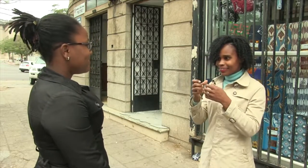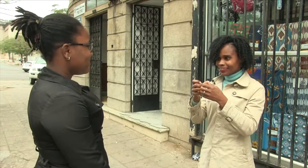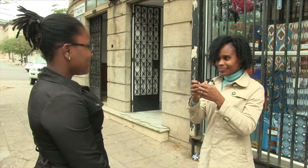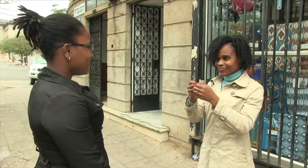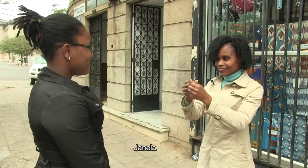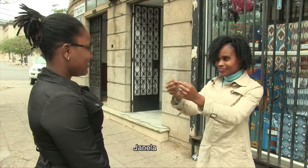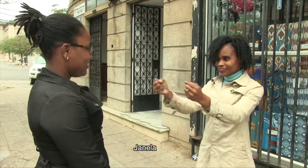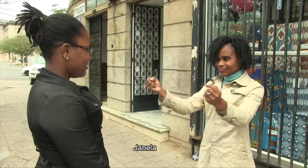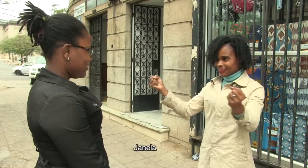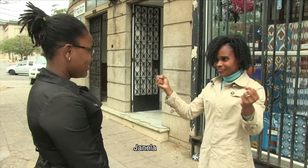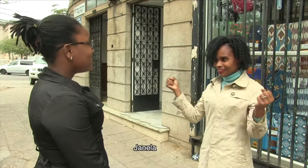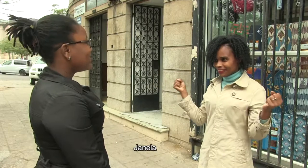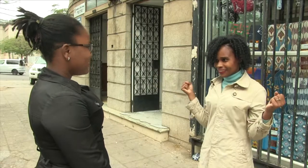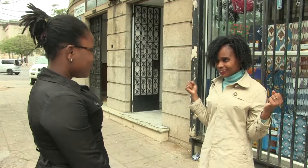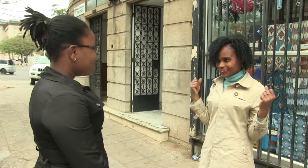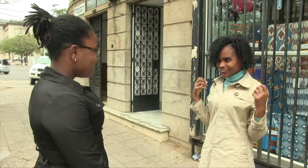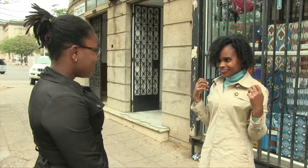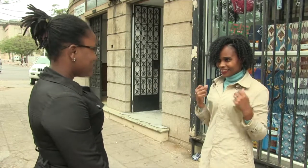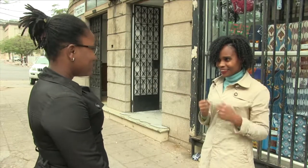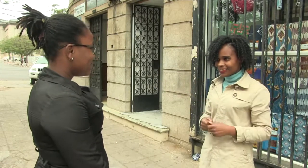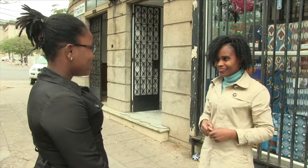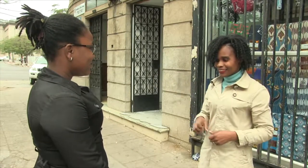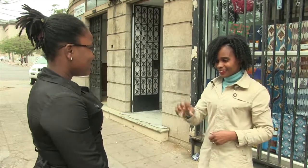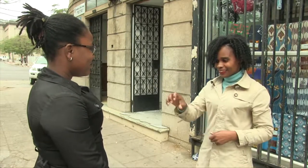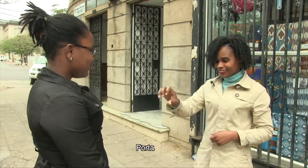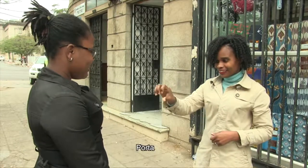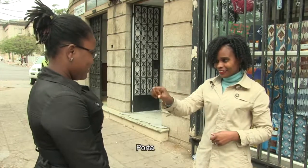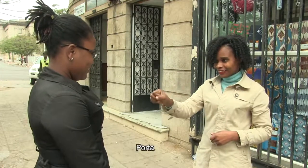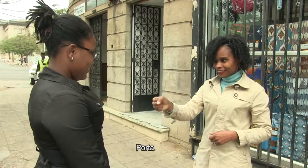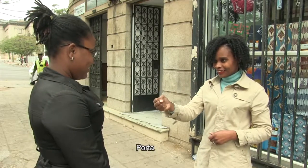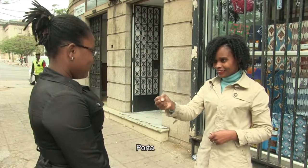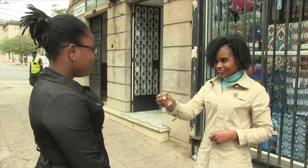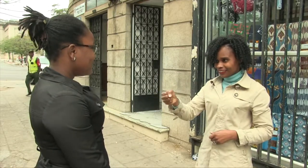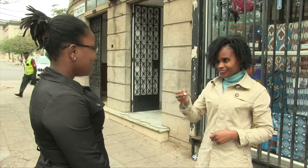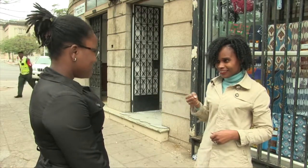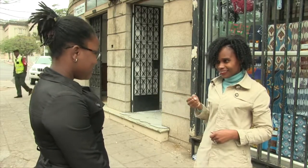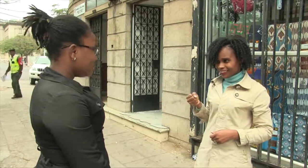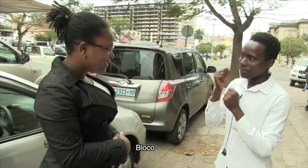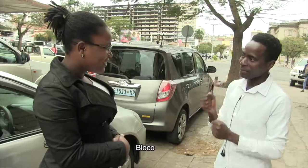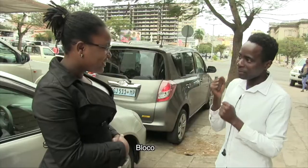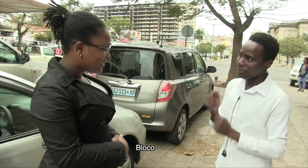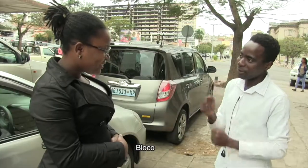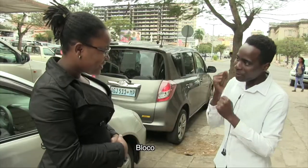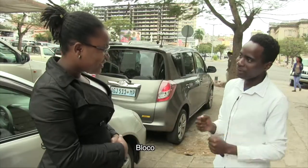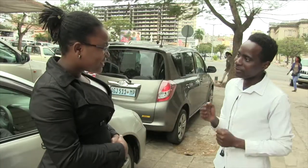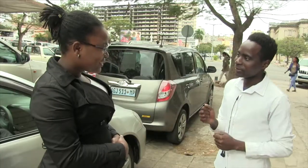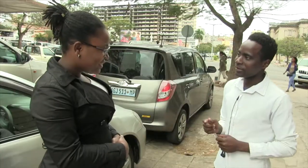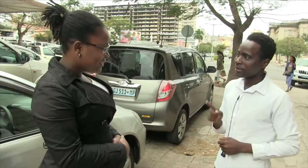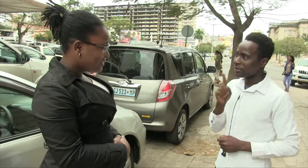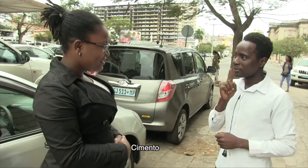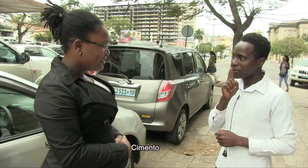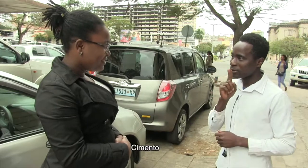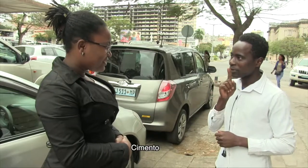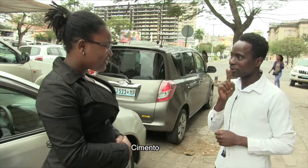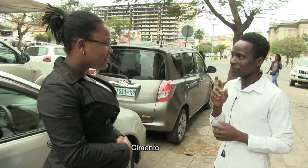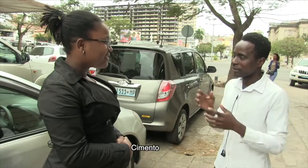Janela Porta Bloco Cimento